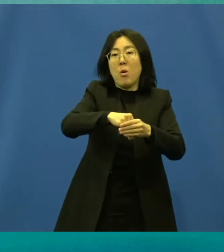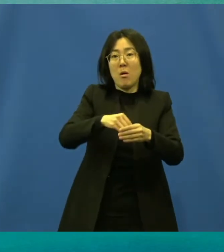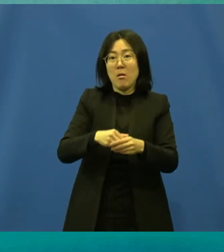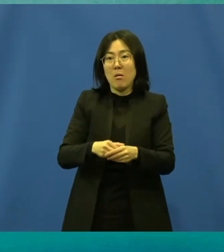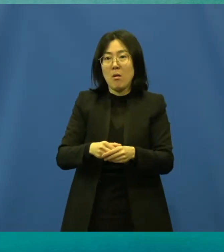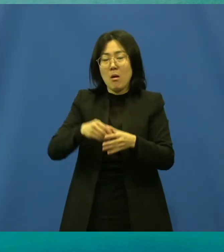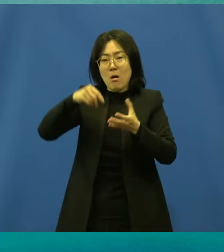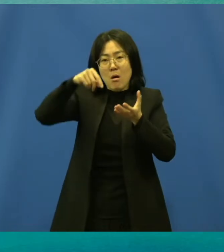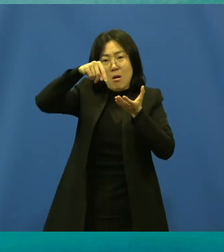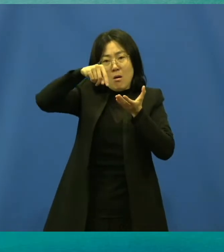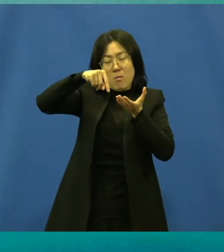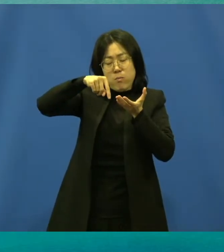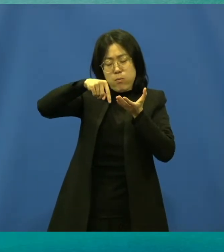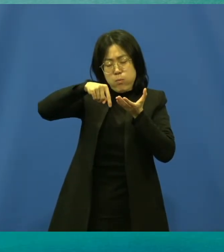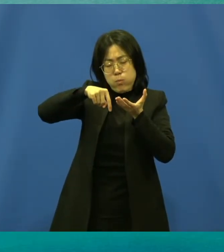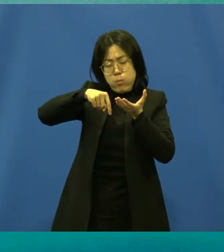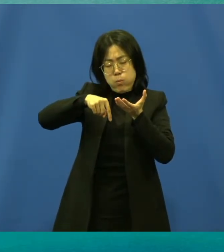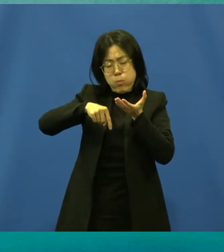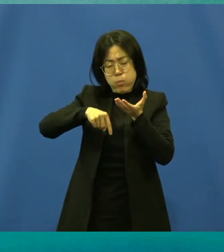깊은 기도로 나아갑니다.